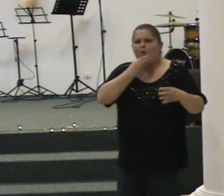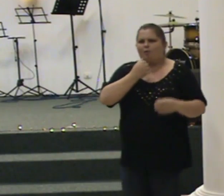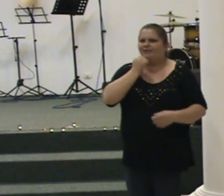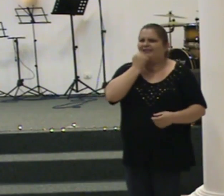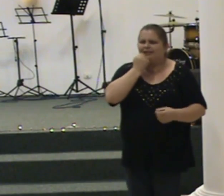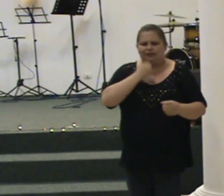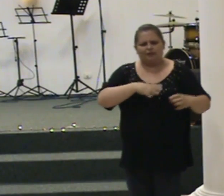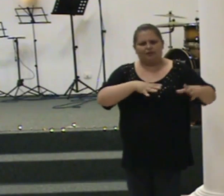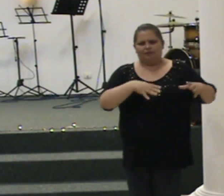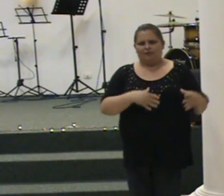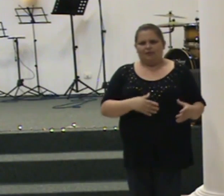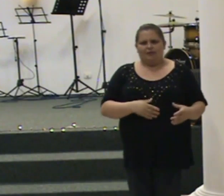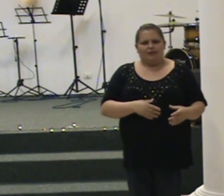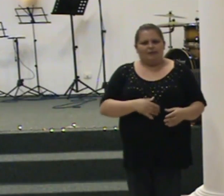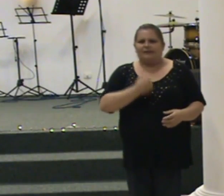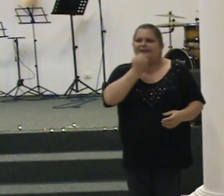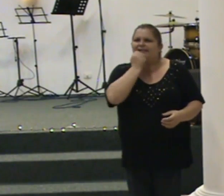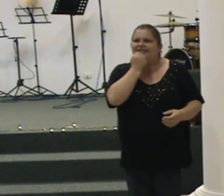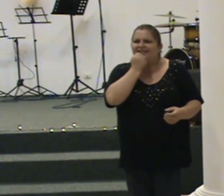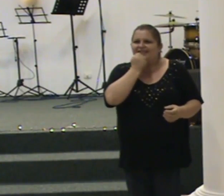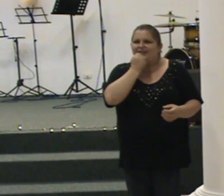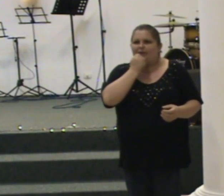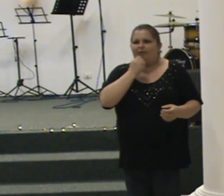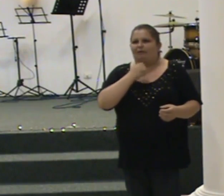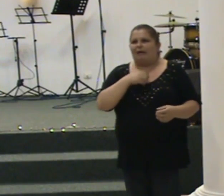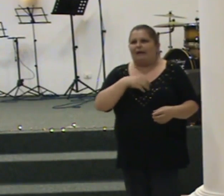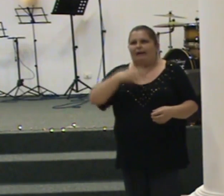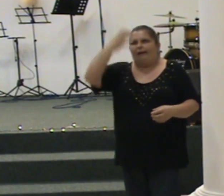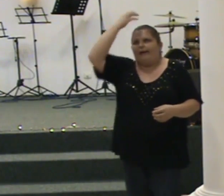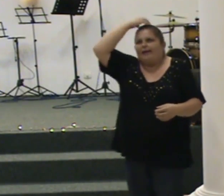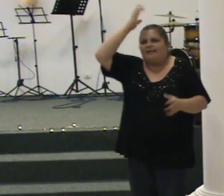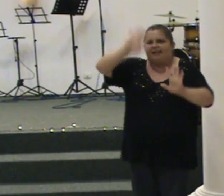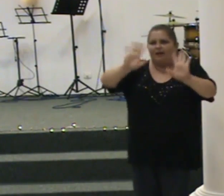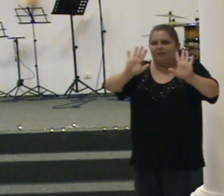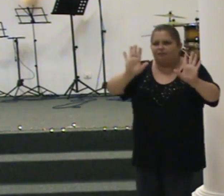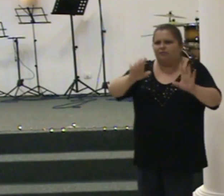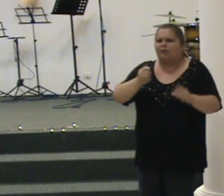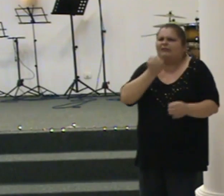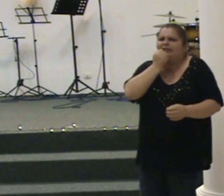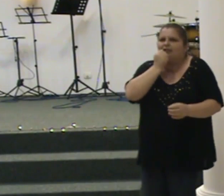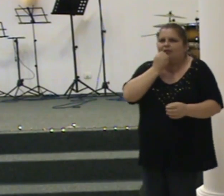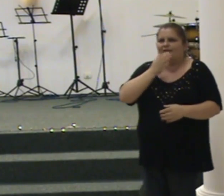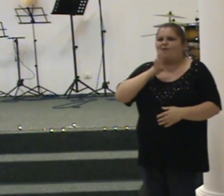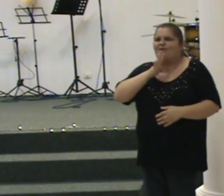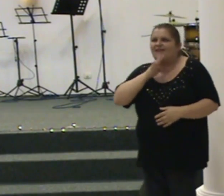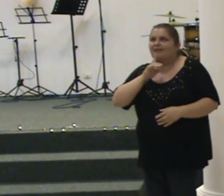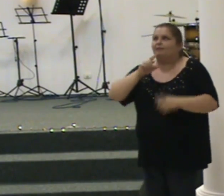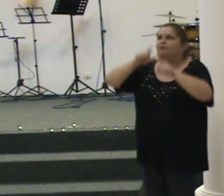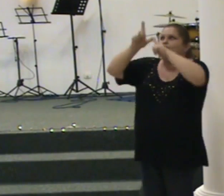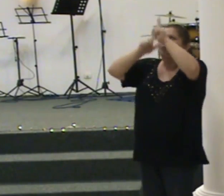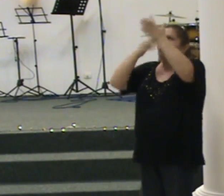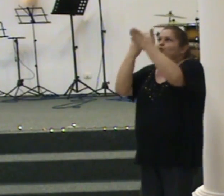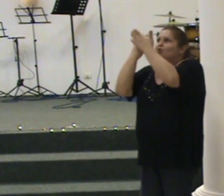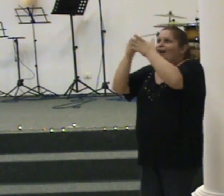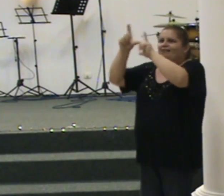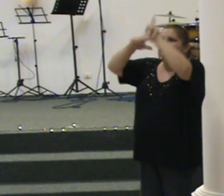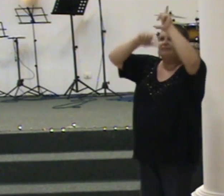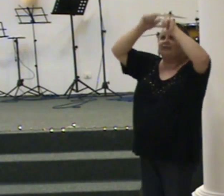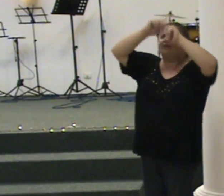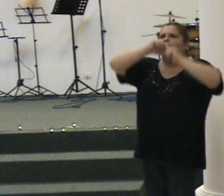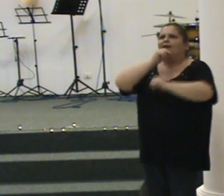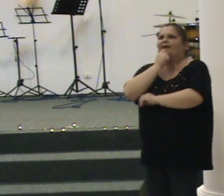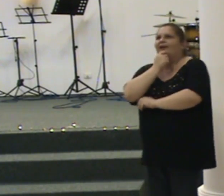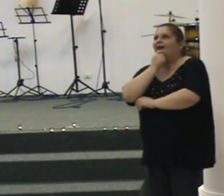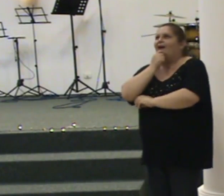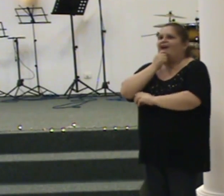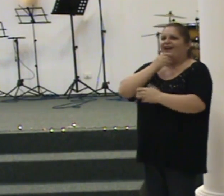falam reis magos, mas a gente precisa entender bem que não eram reis, eram cientistas, e essas pessoas